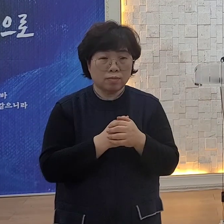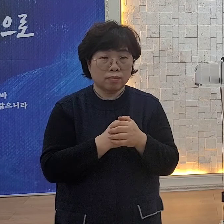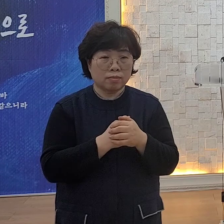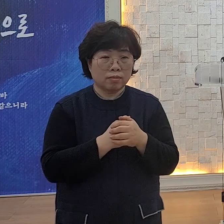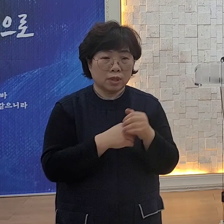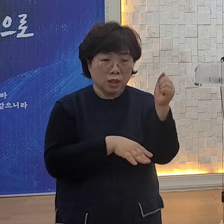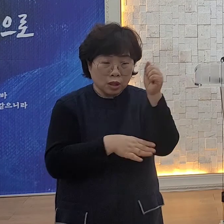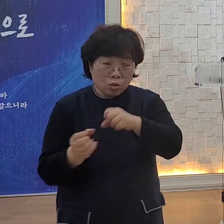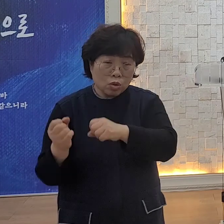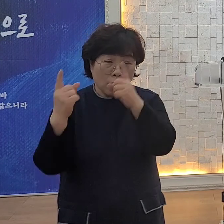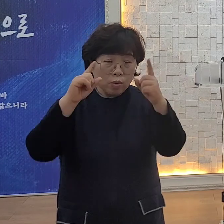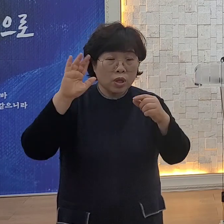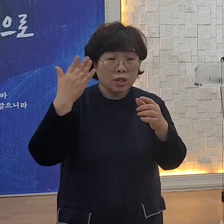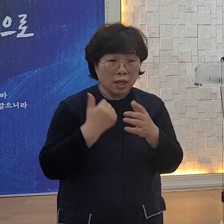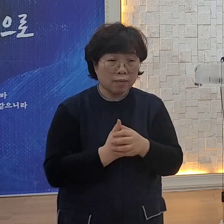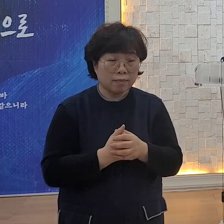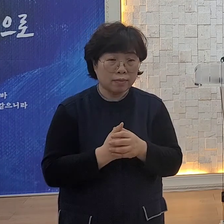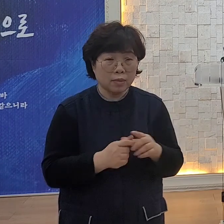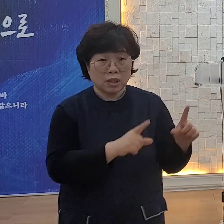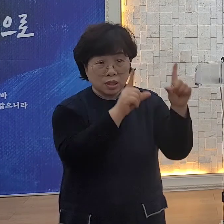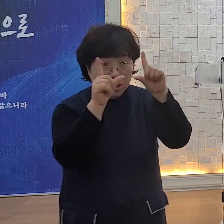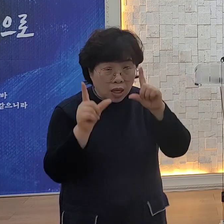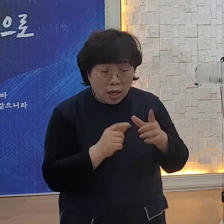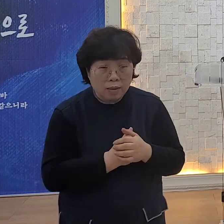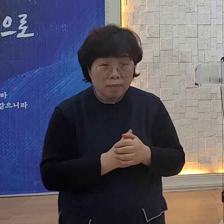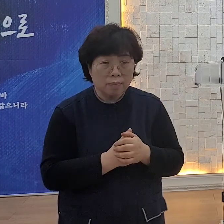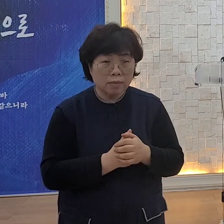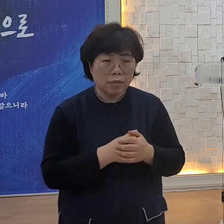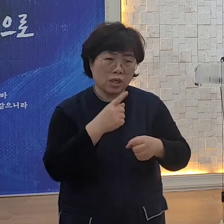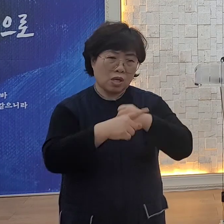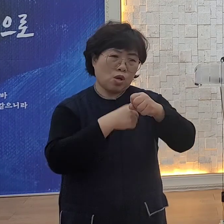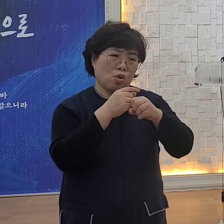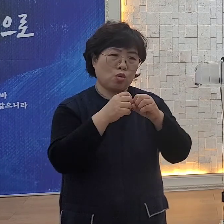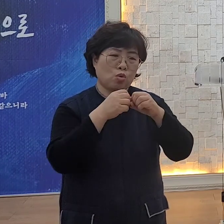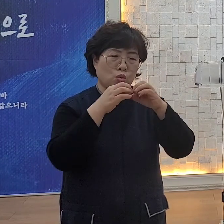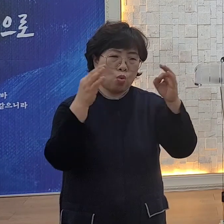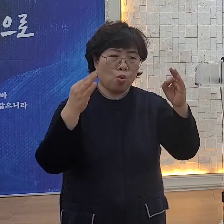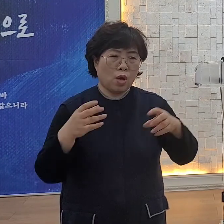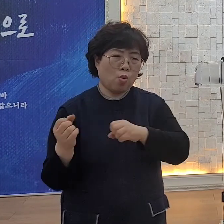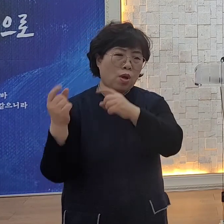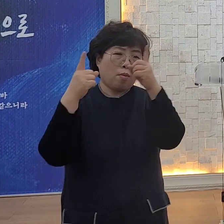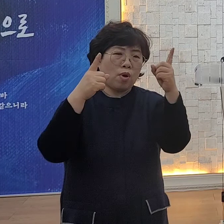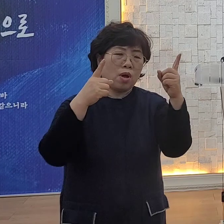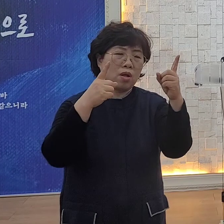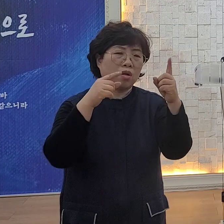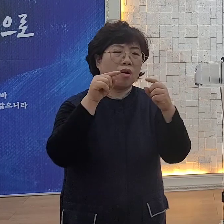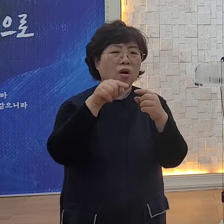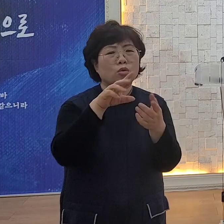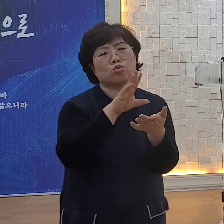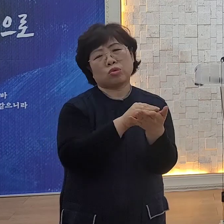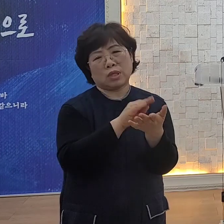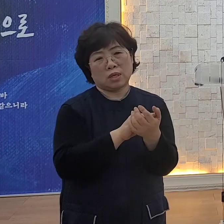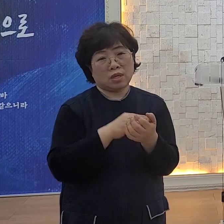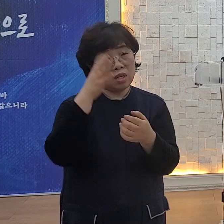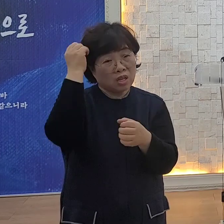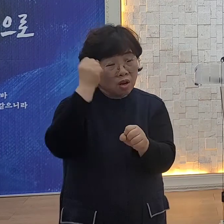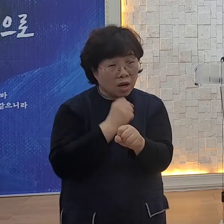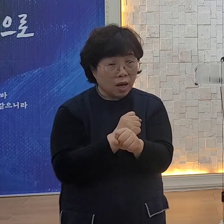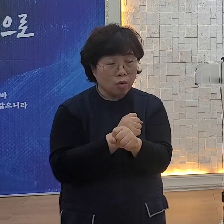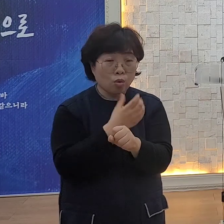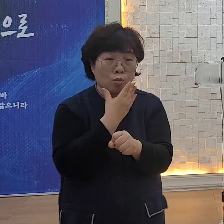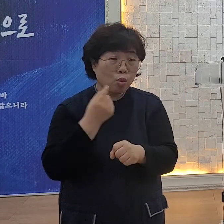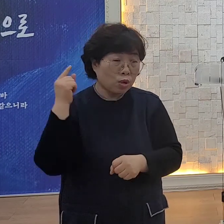삶. 이것이 오늘 우리가 올 한 해 회복해야 될 부분이다라는 것을 기억하면서